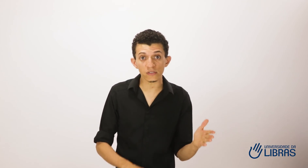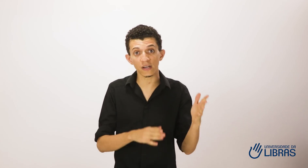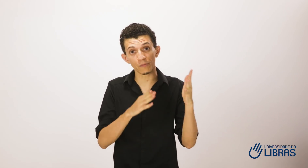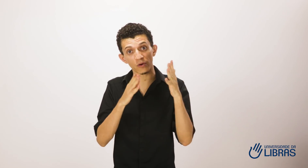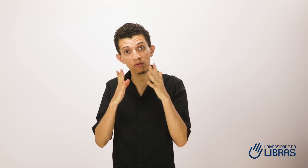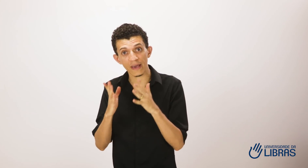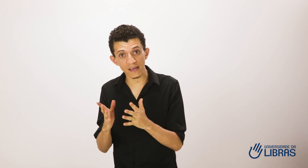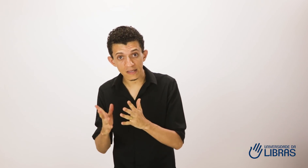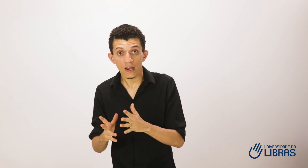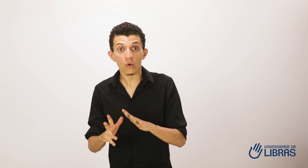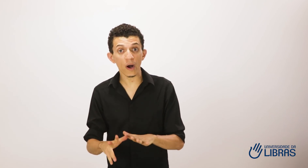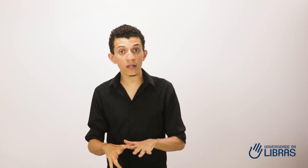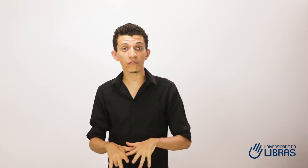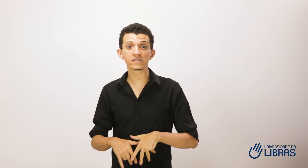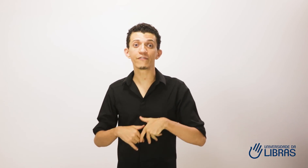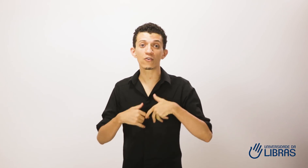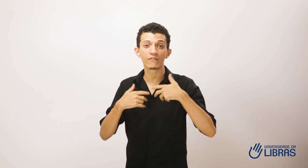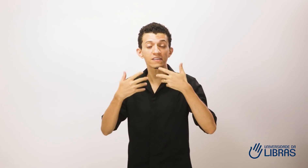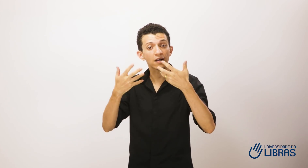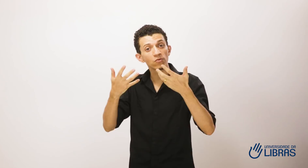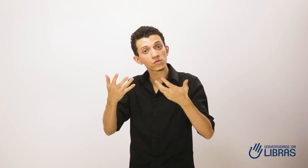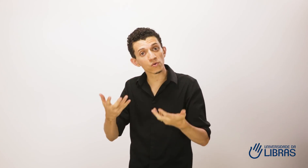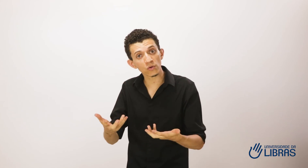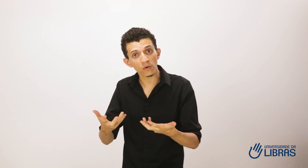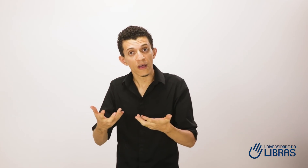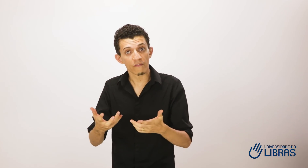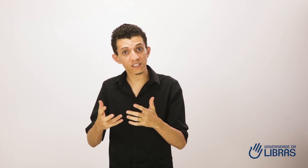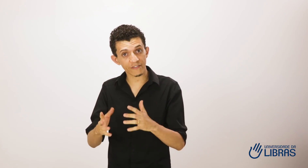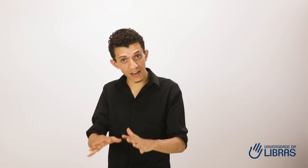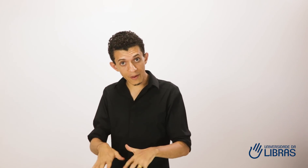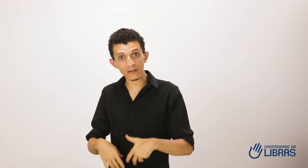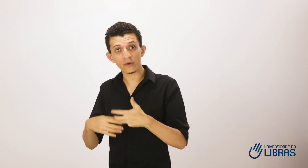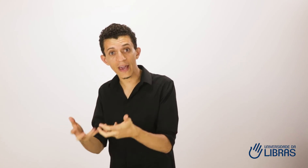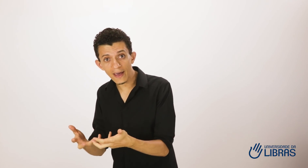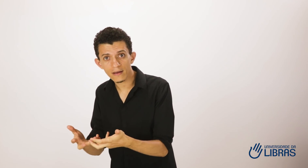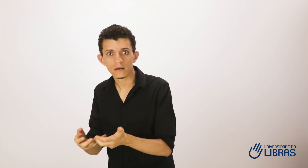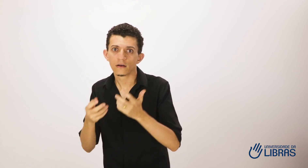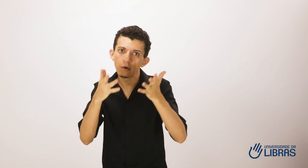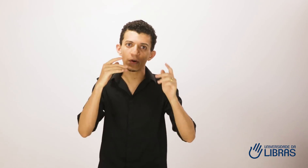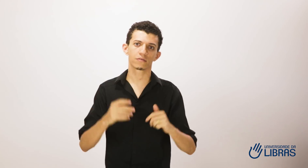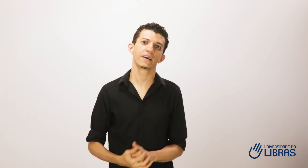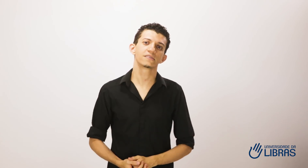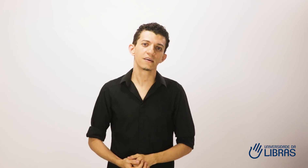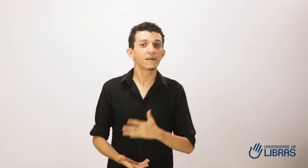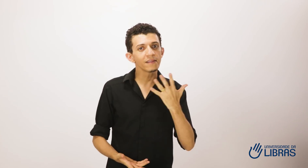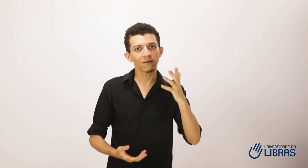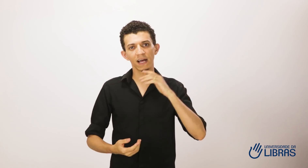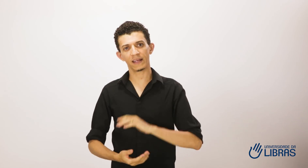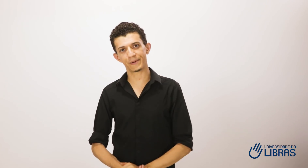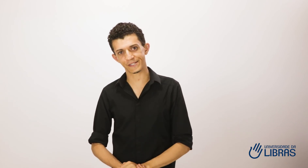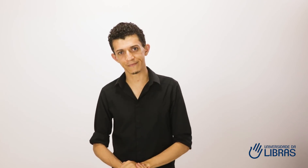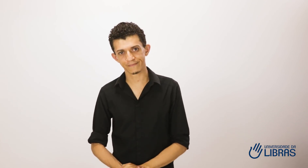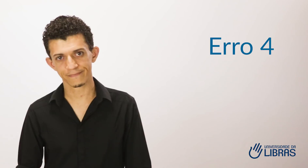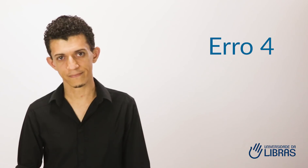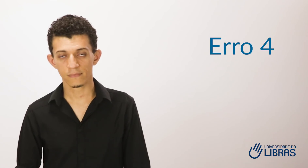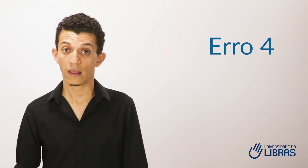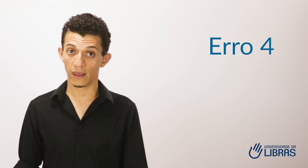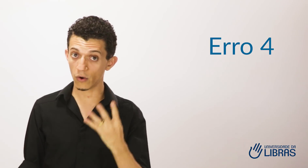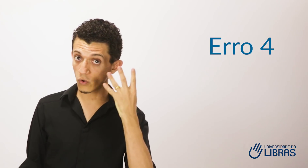usando o português, quando você for conversar com o surdo, você vai lembrar do quê? Do português, não da Libras. Erro